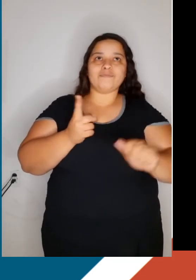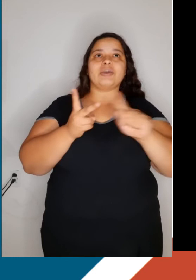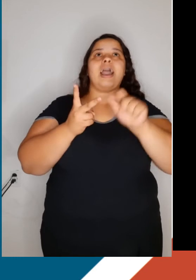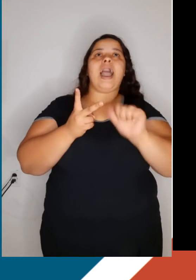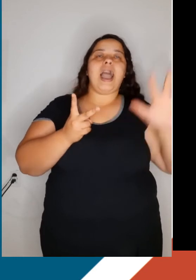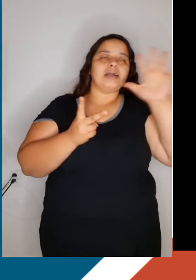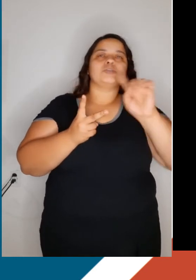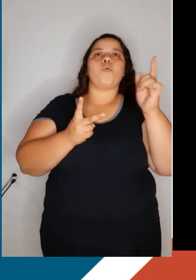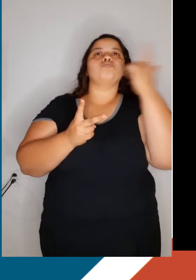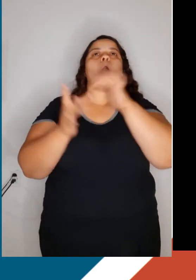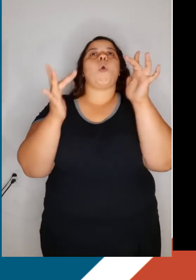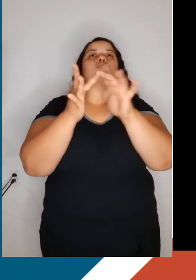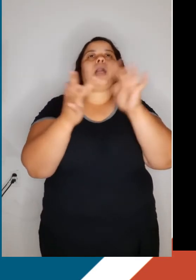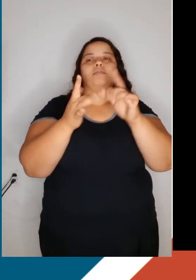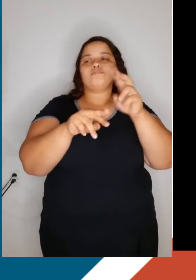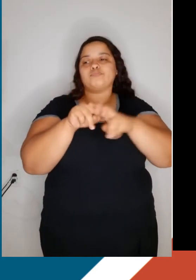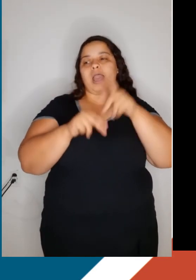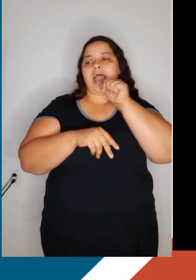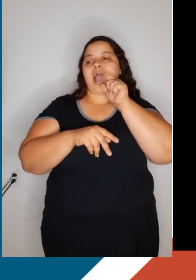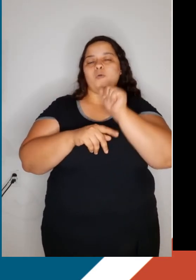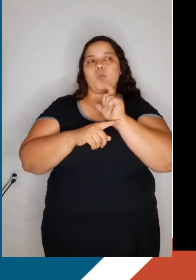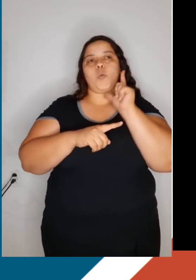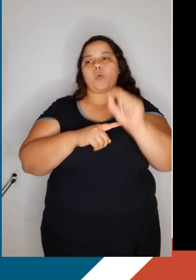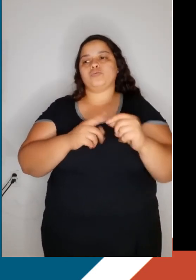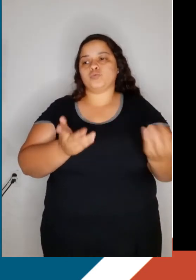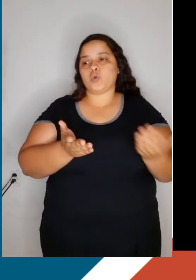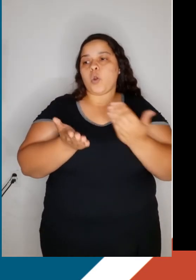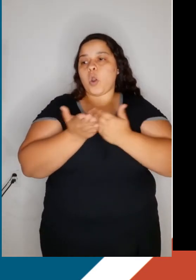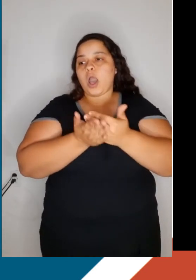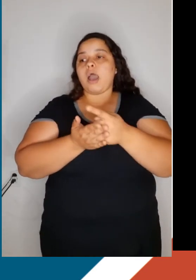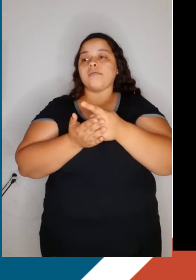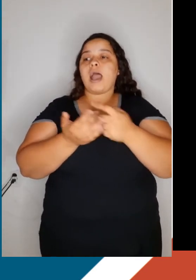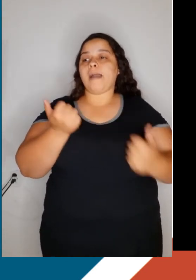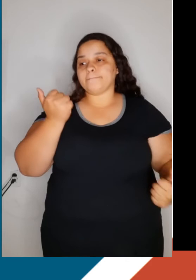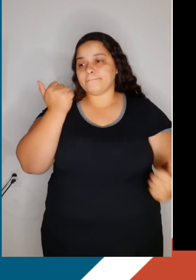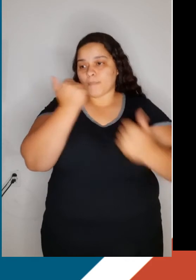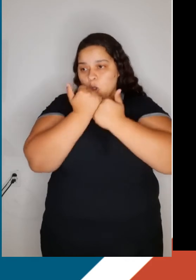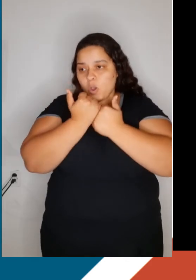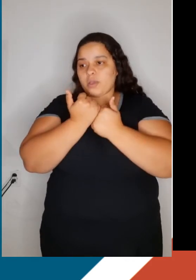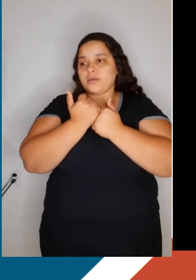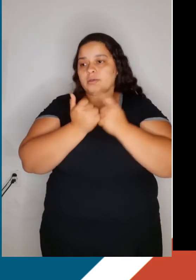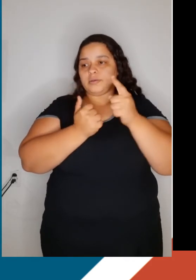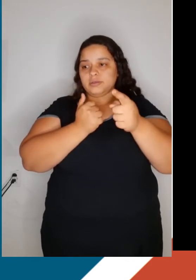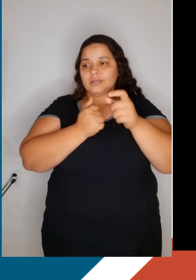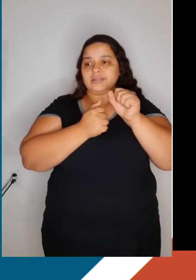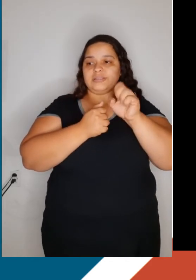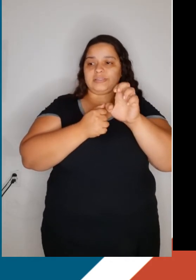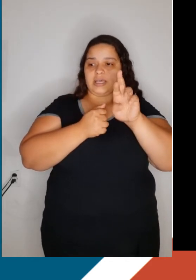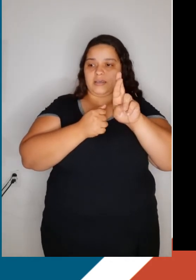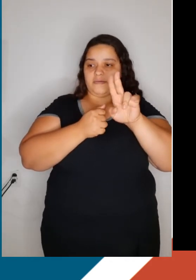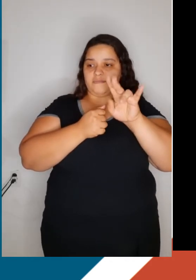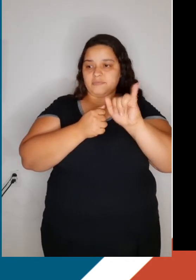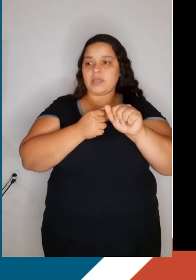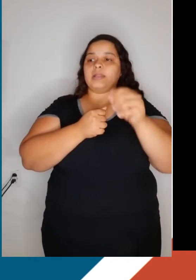Então, o que a Rússia, que nessa época é um império czarista, vai buscar fazer? Apoiar a criação da Grande Sérvia e os movimentos separatistas,